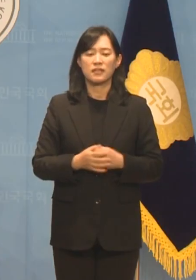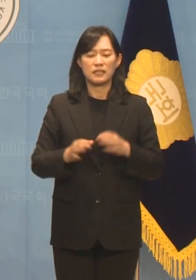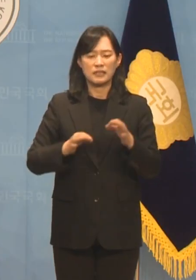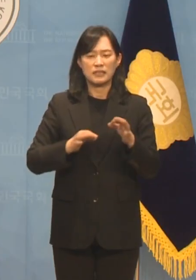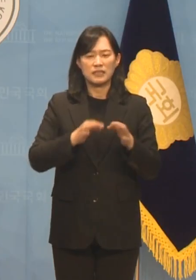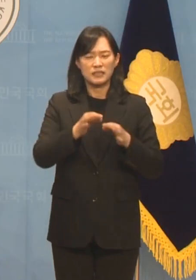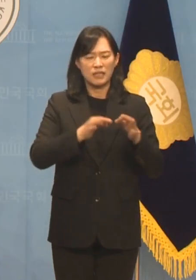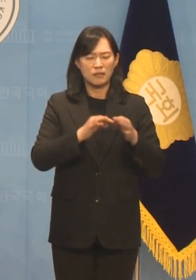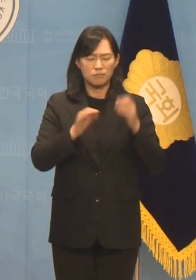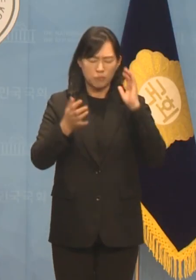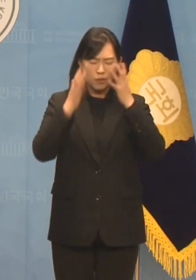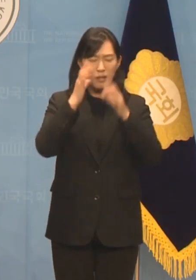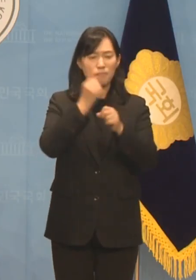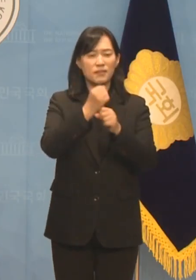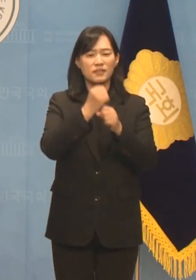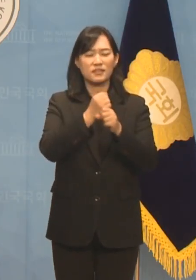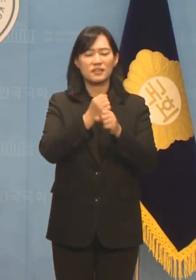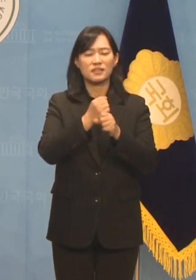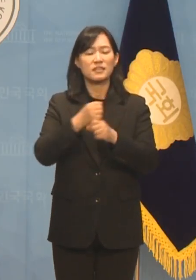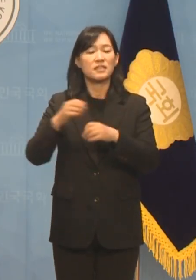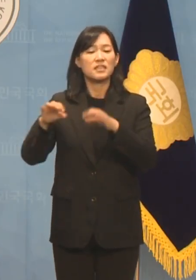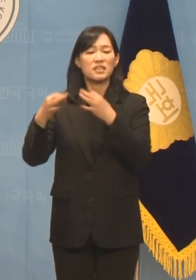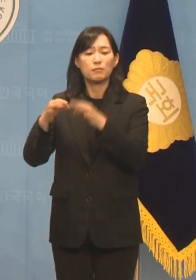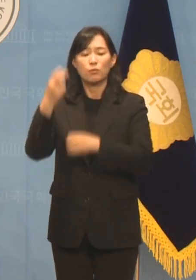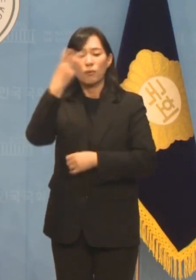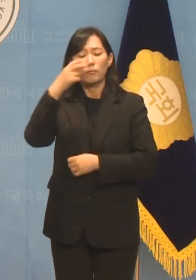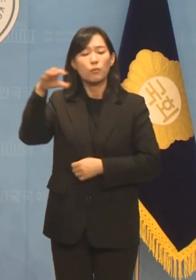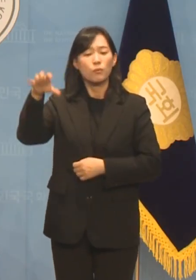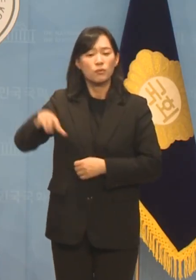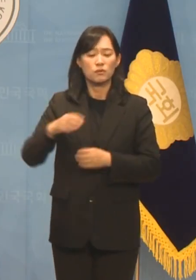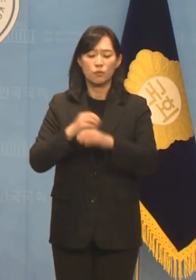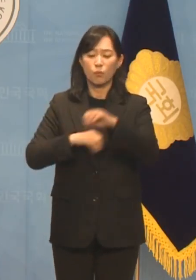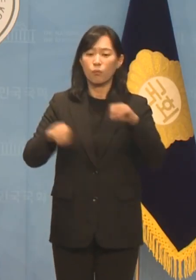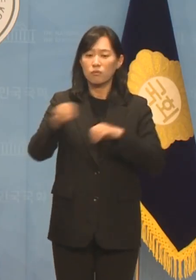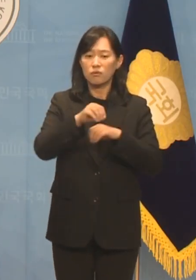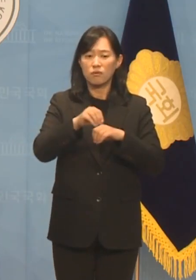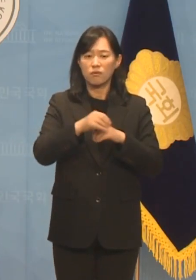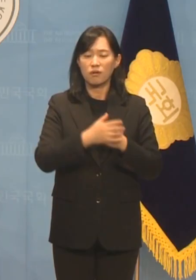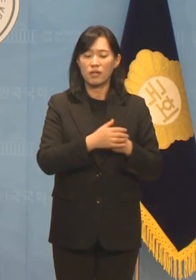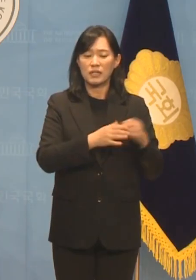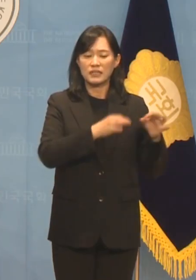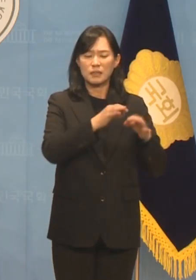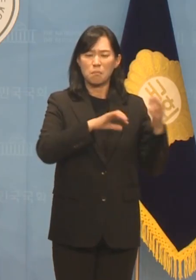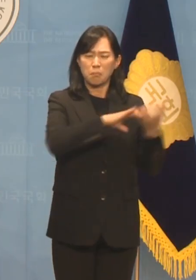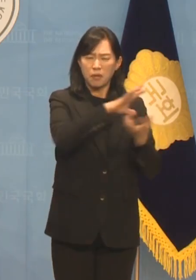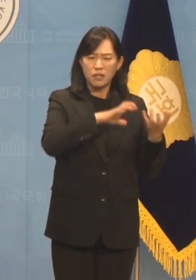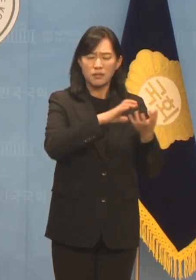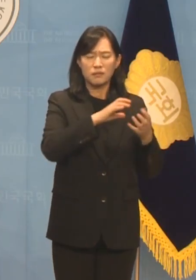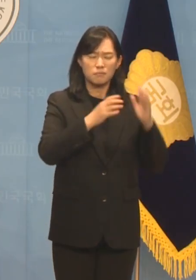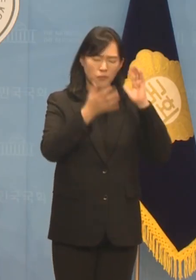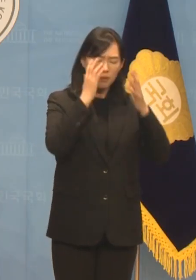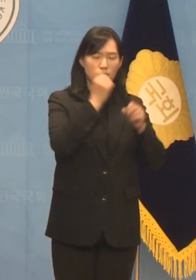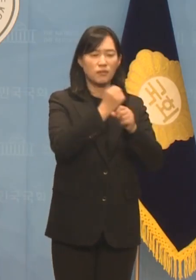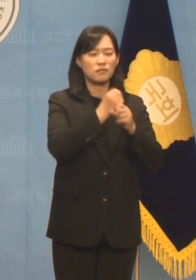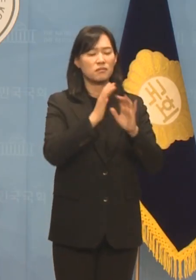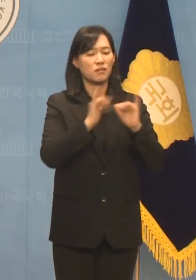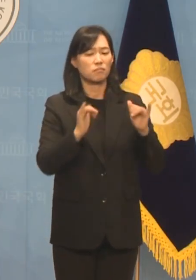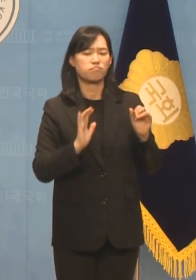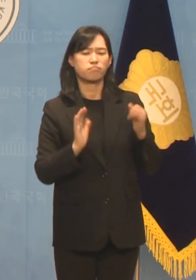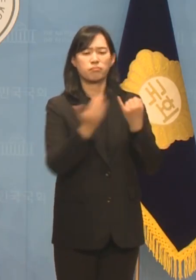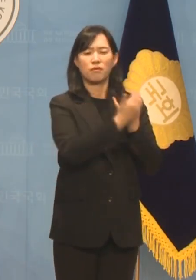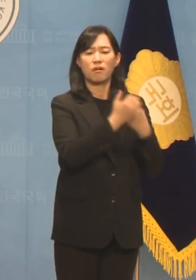교란 행위를 뿌리 뽑아야 할 금융감독기관이 오히려 시장 교란 세력을 비호하는 꼴입니다.